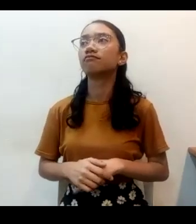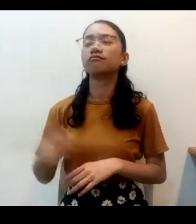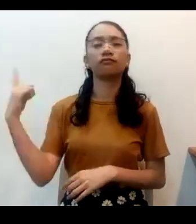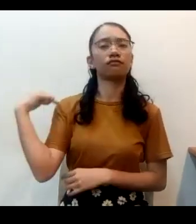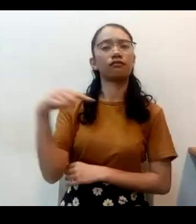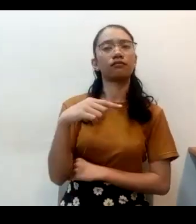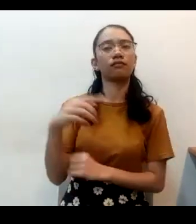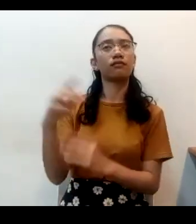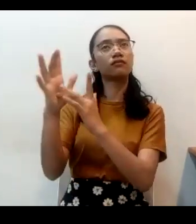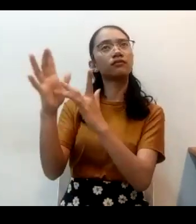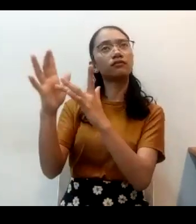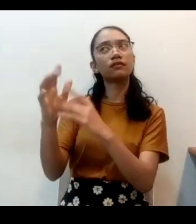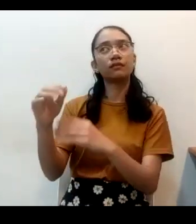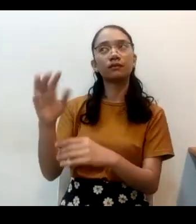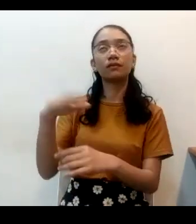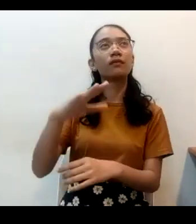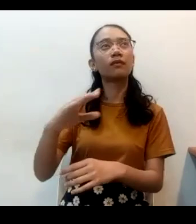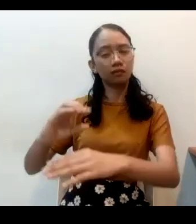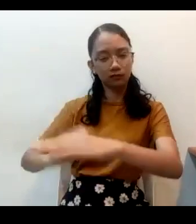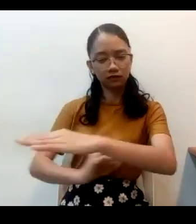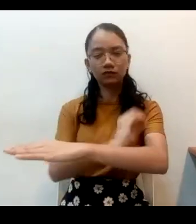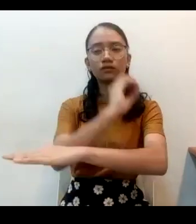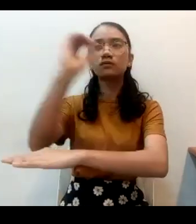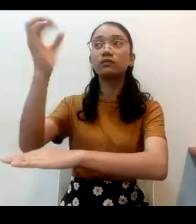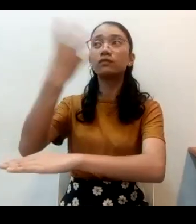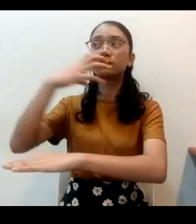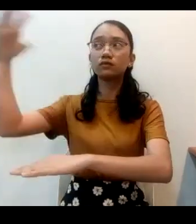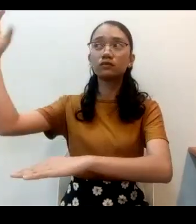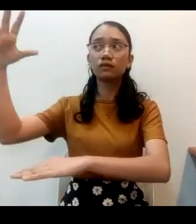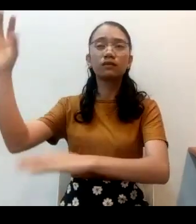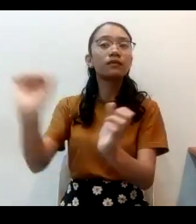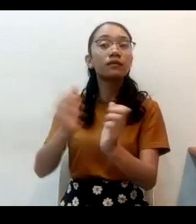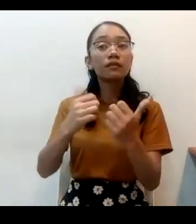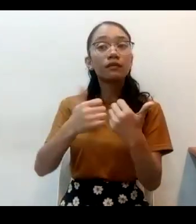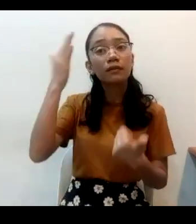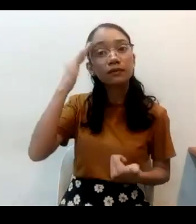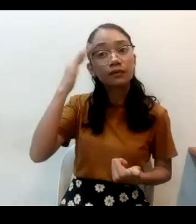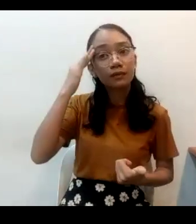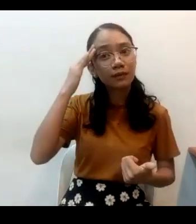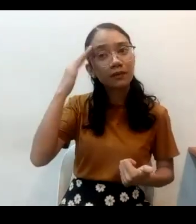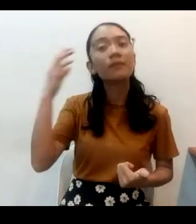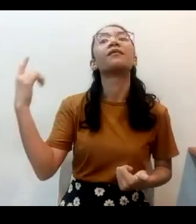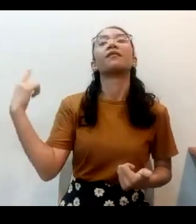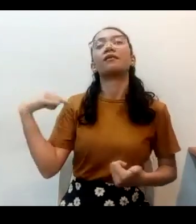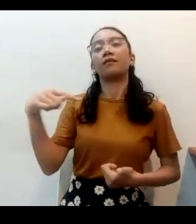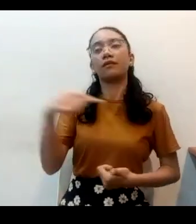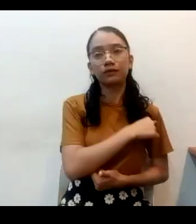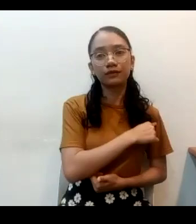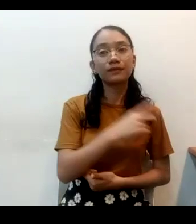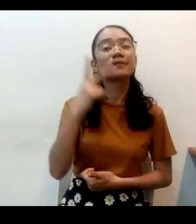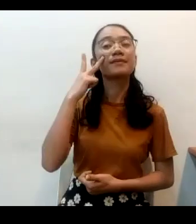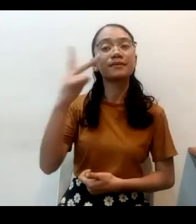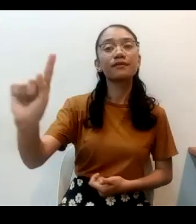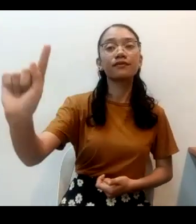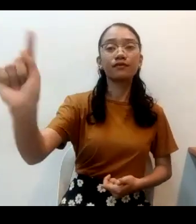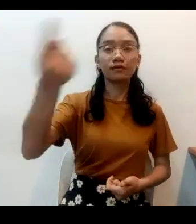the sun will arise? Kaya paano ba natin malalaman na yung araw ay umaangat na? When we see the morning star, we know the sun arise